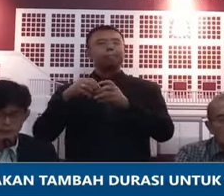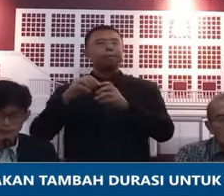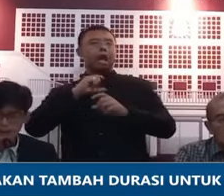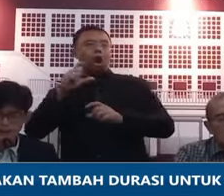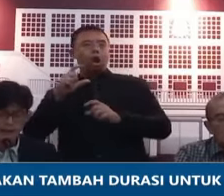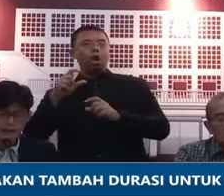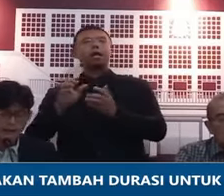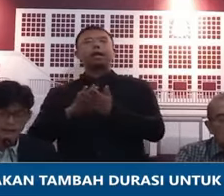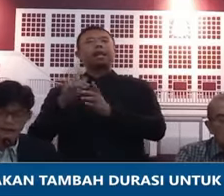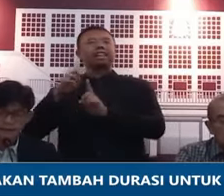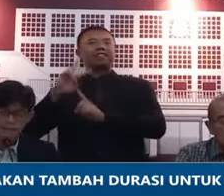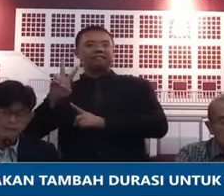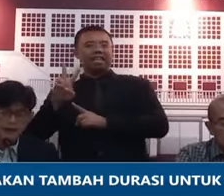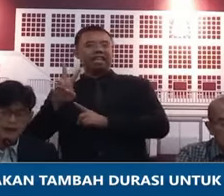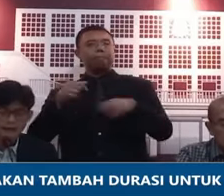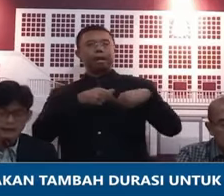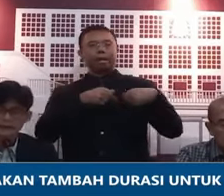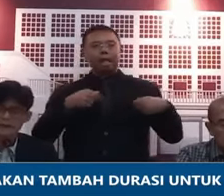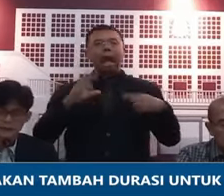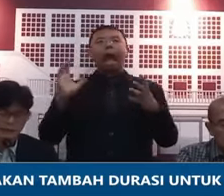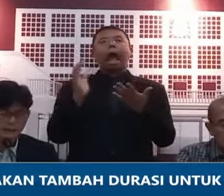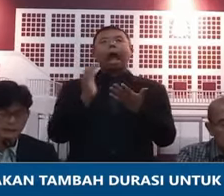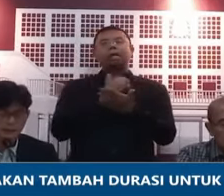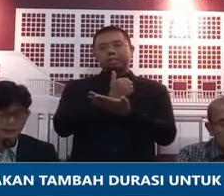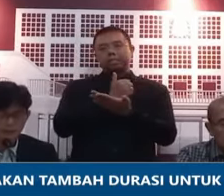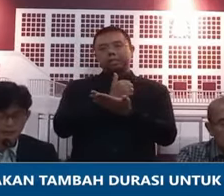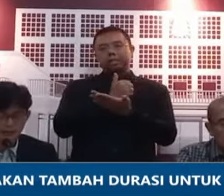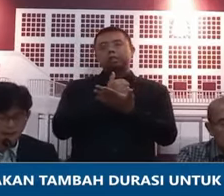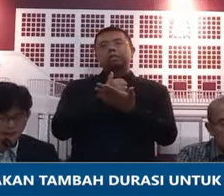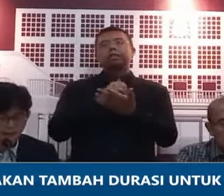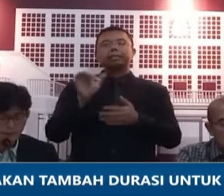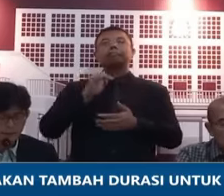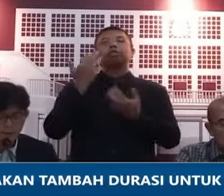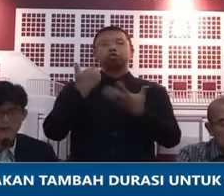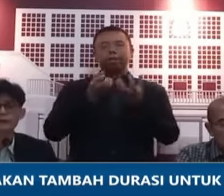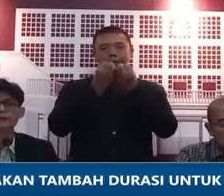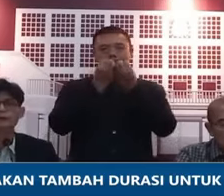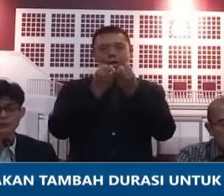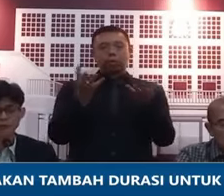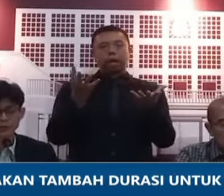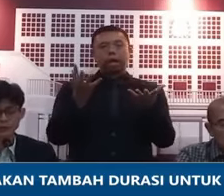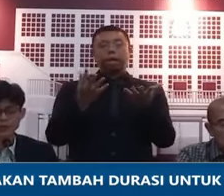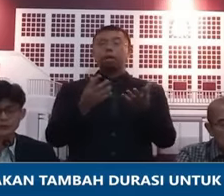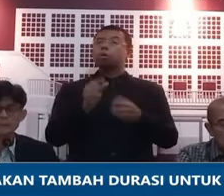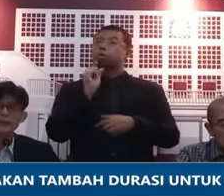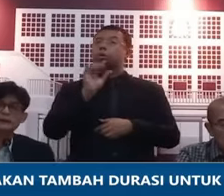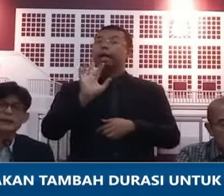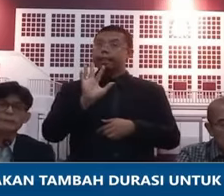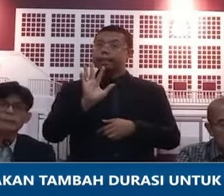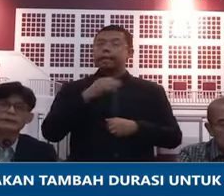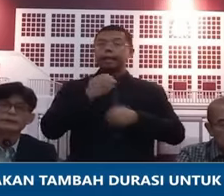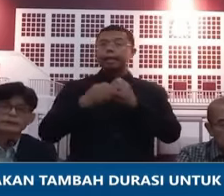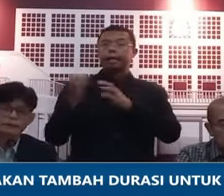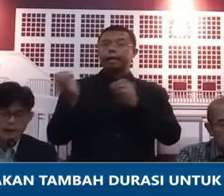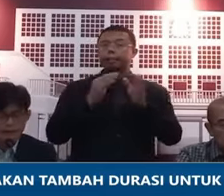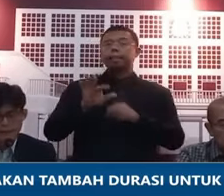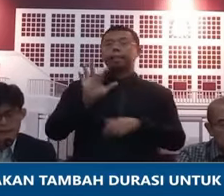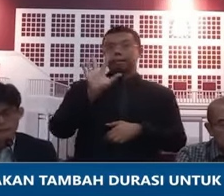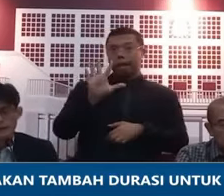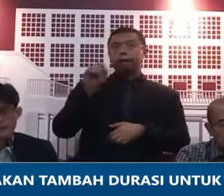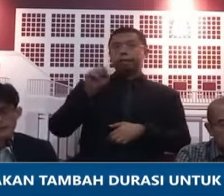120 menit. Menurut Agus, penambahan durasi bukan hal yang baru, karena menurutnya hal tersebut pernah dilakukan saat debat pada